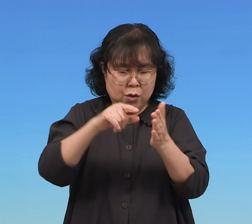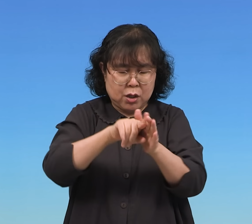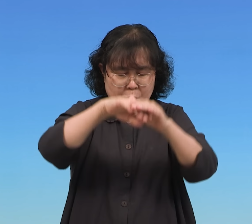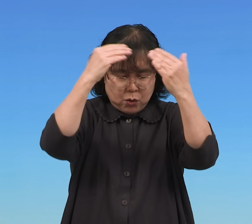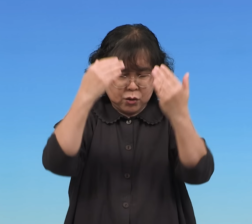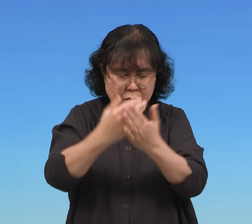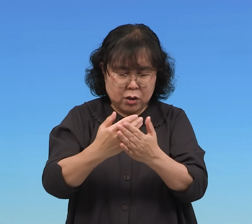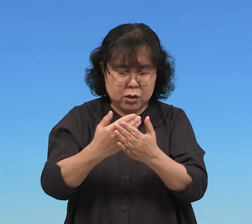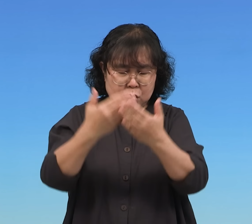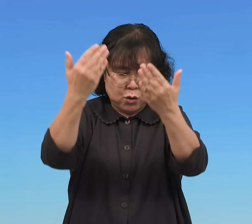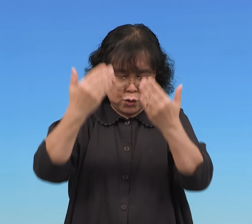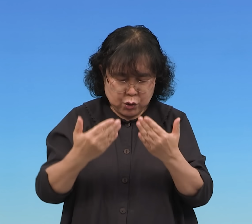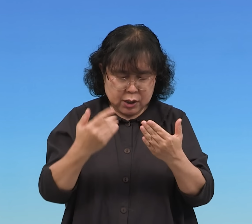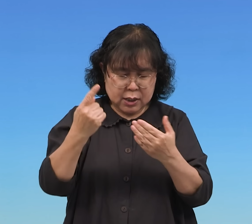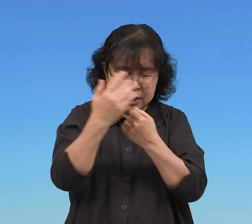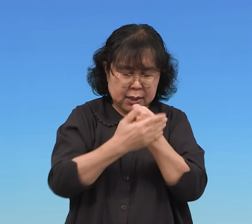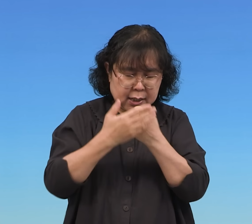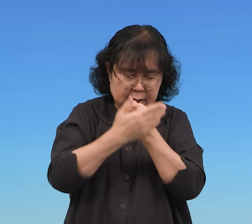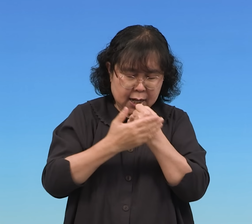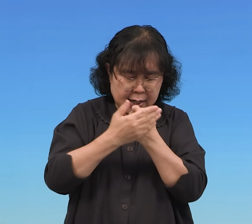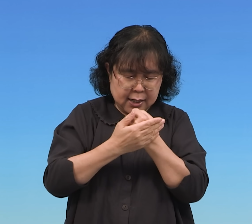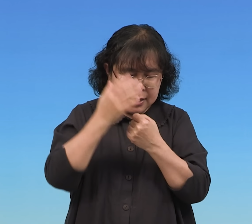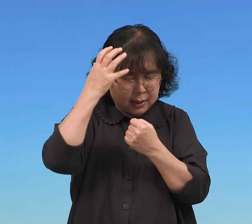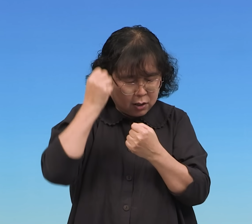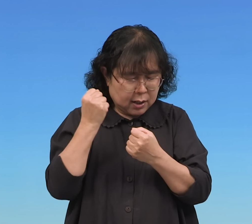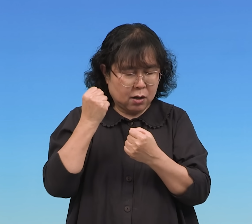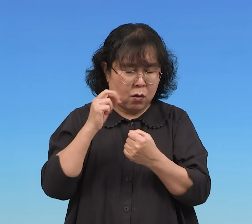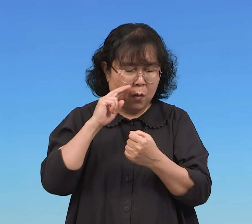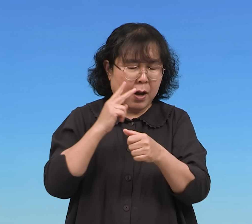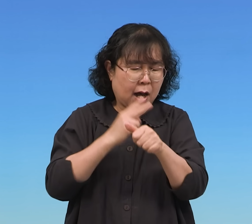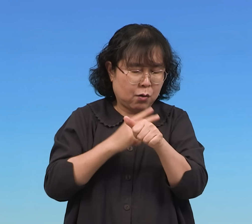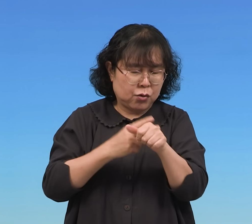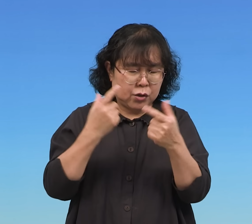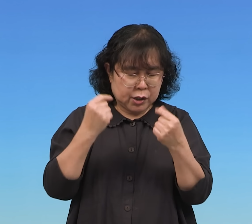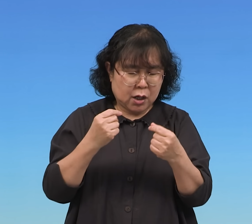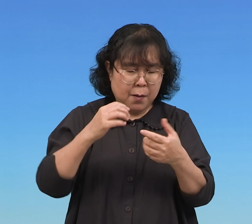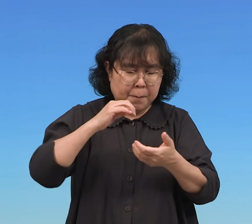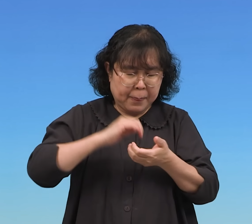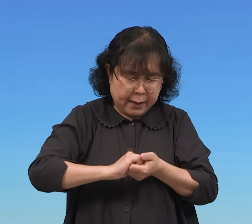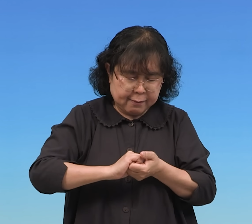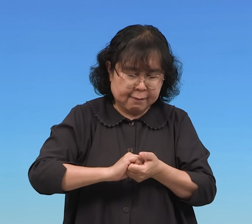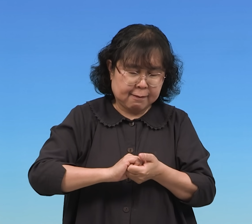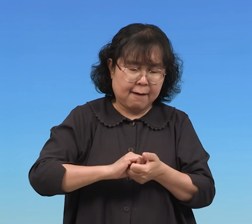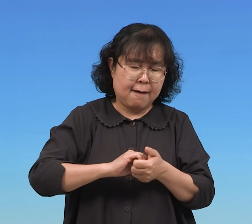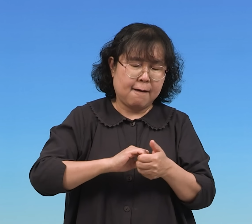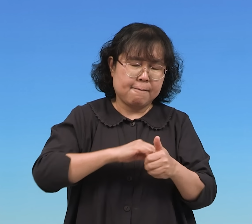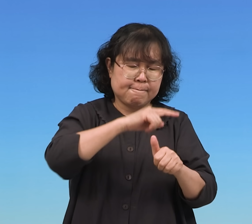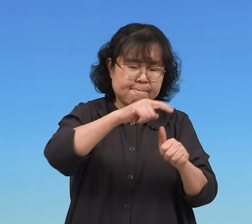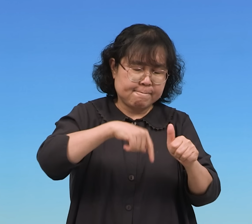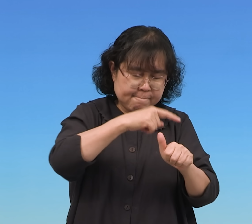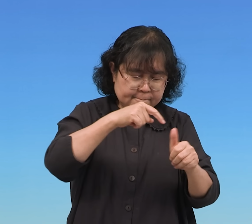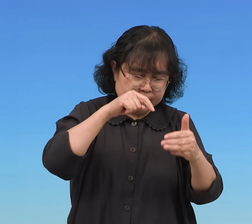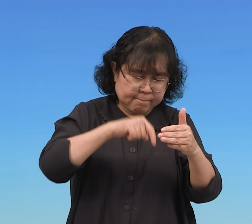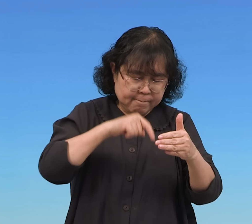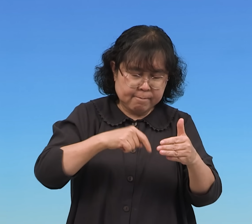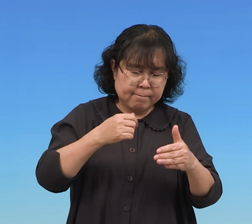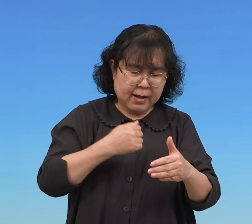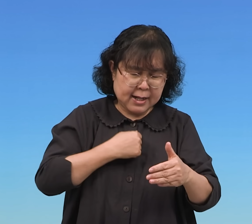것 다 내어주신 그 은혜를 기억하며 사도 바울처럼 한계 상황에 갇혀 오호라 나는 곤고한 사람이로다